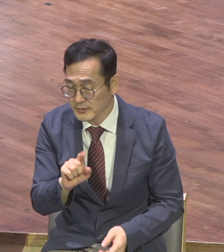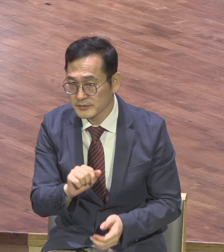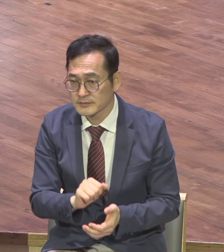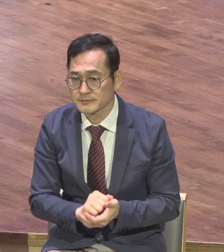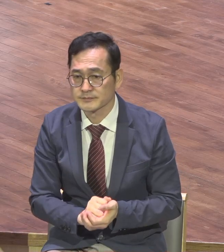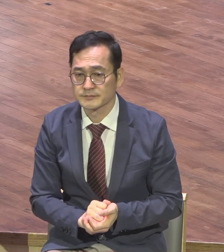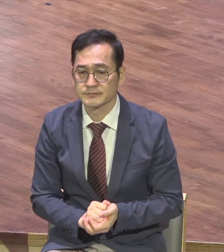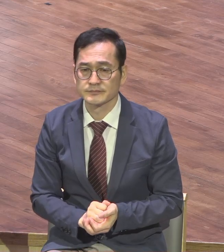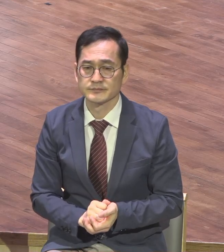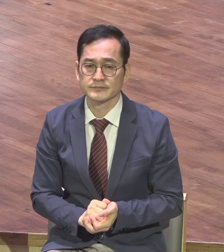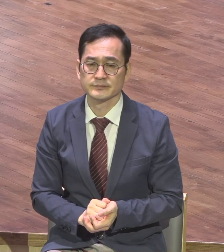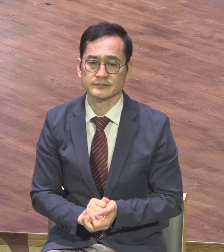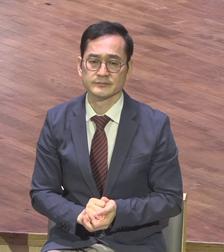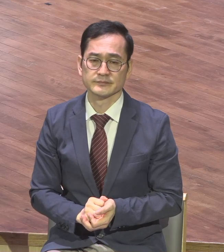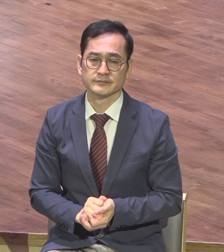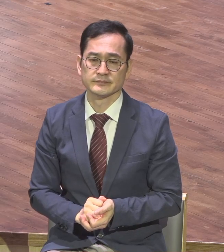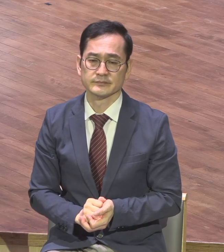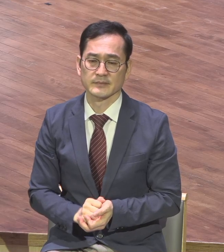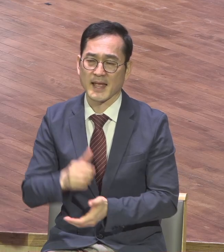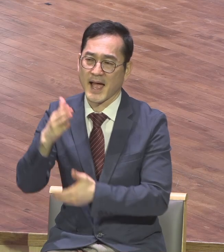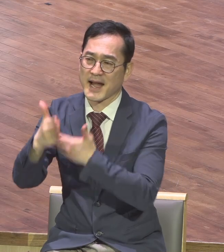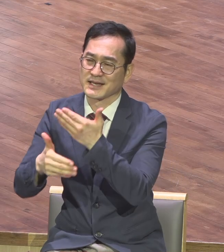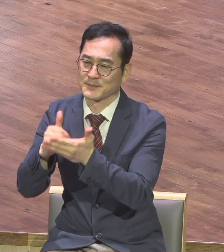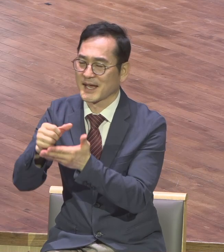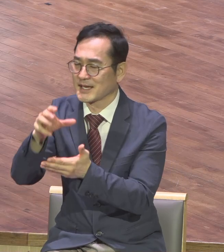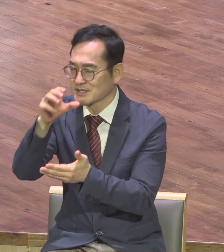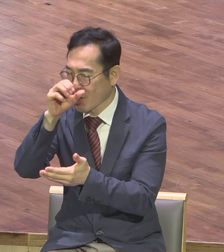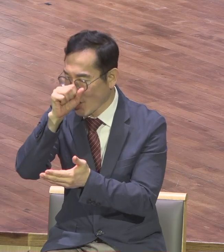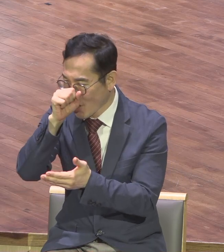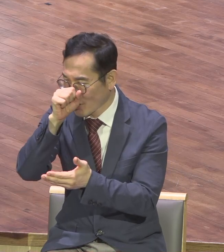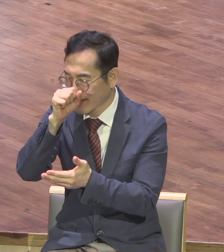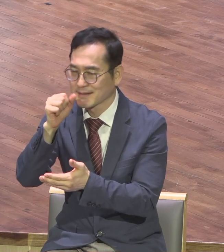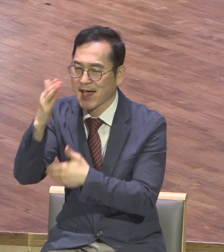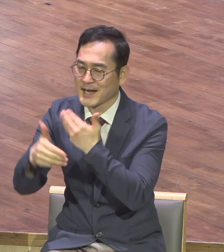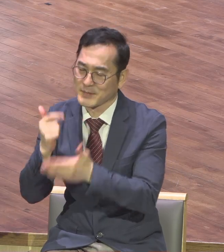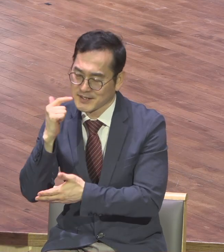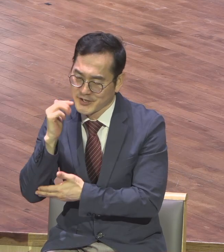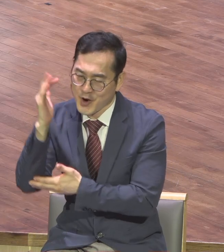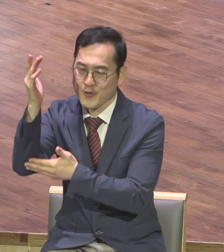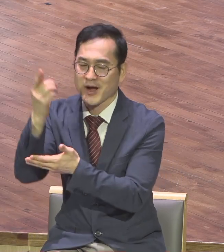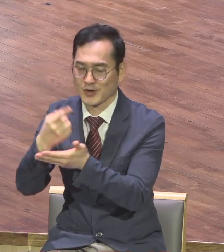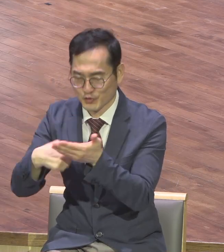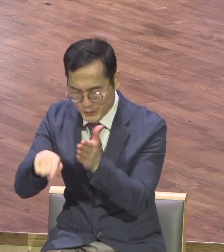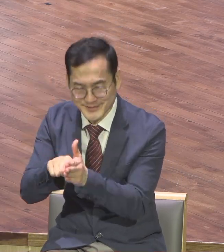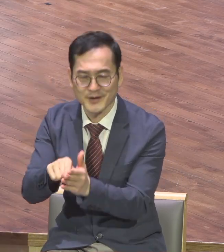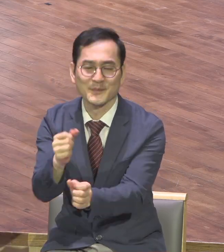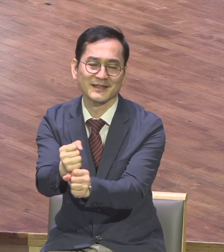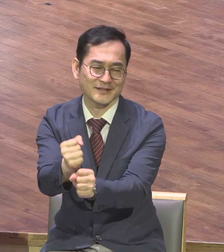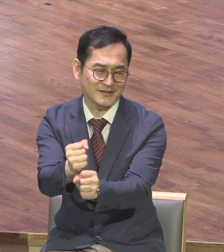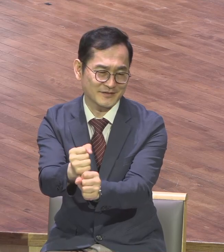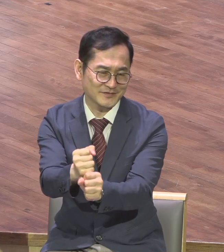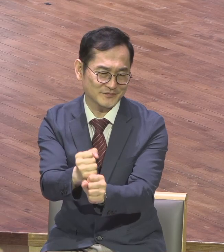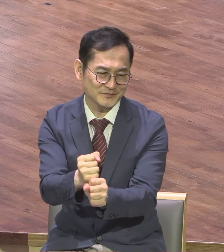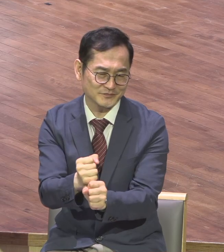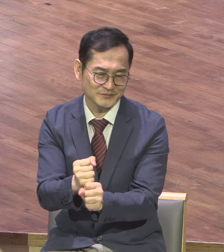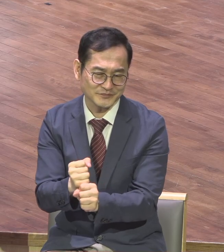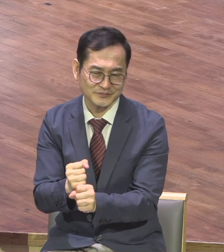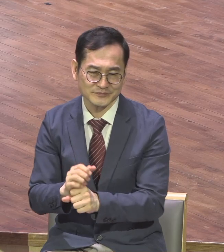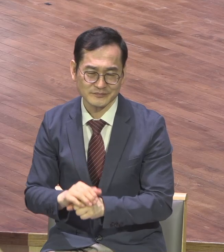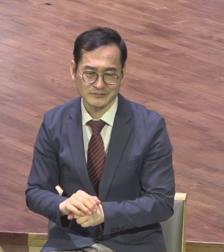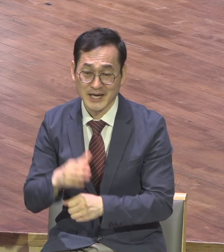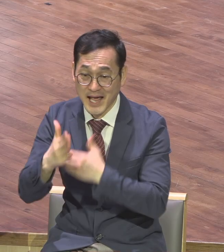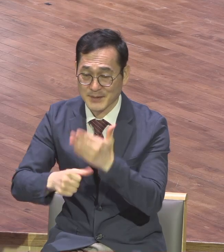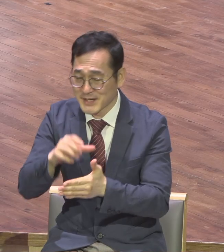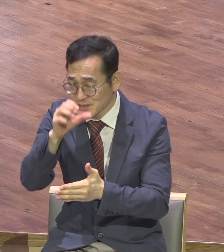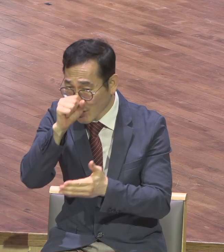뭐예요? 하나님의 선한 일을 하기 위해서. 하나님의 선한 일을 위해서. 그렇다면 하나님의 선한 일이